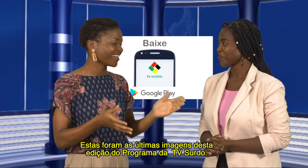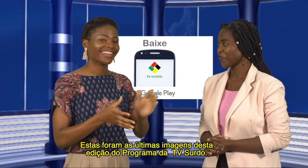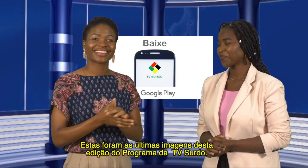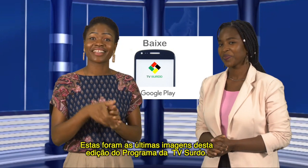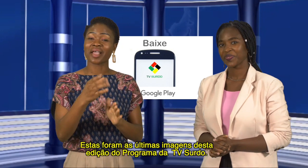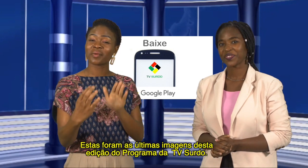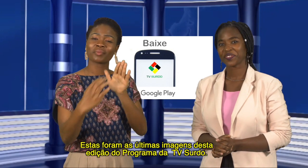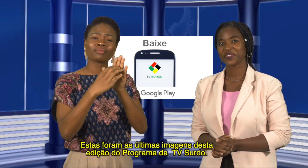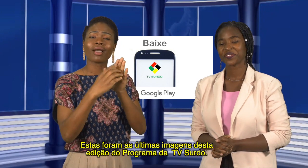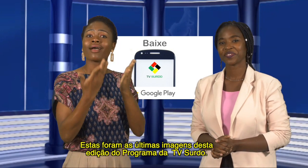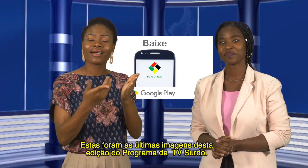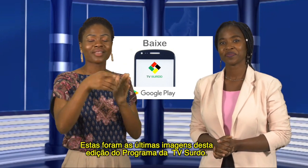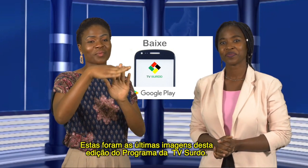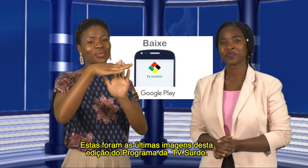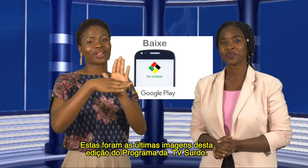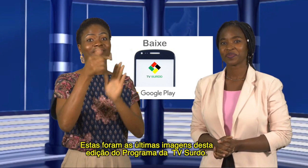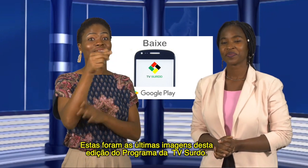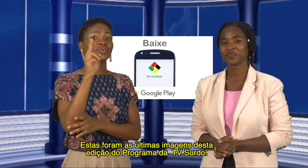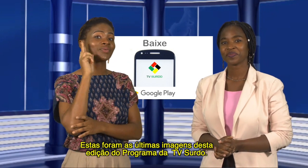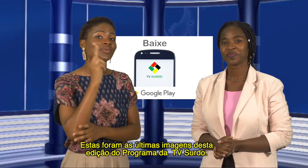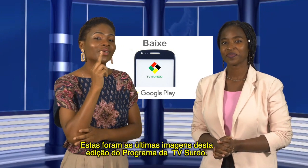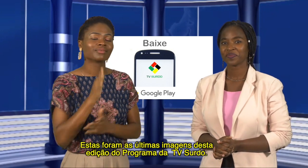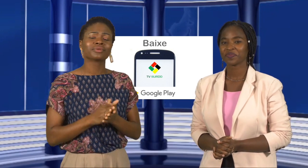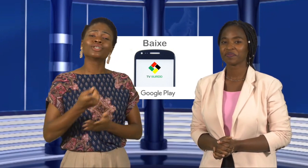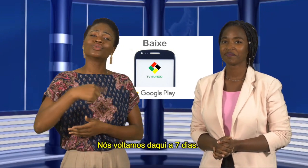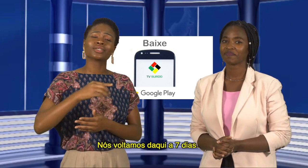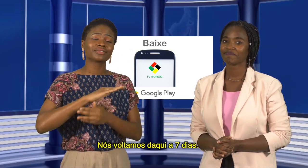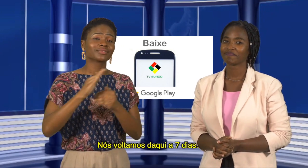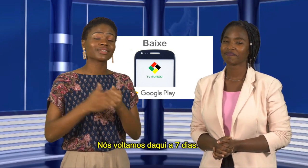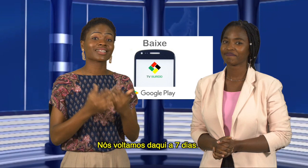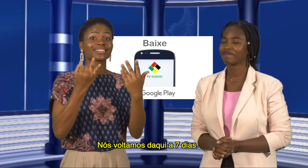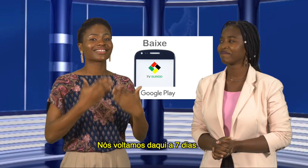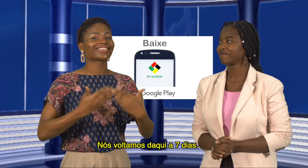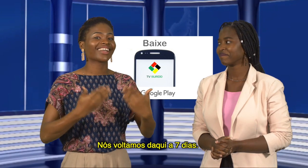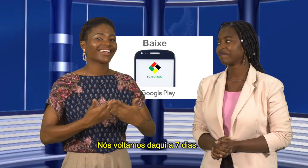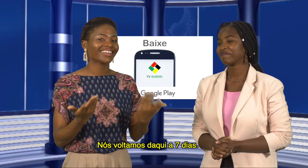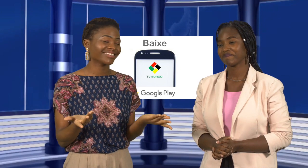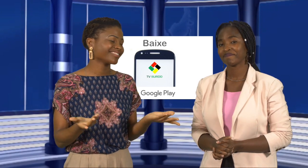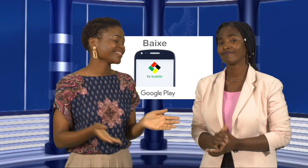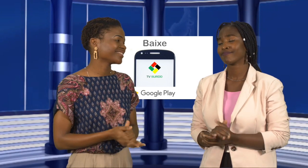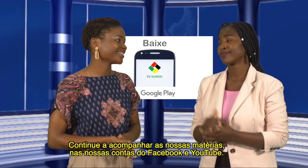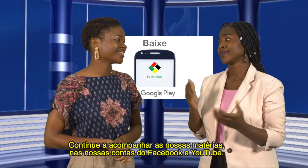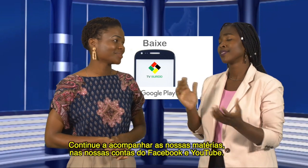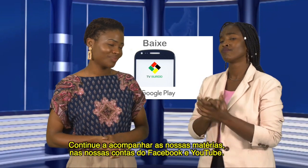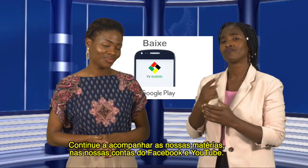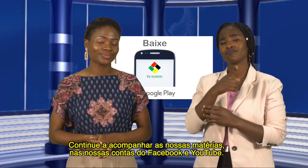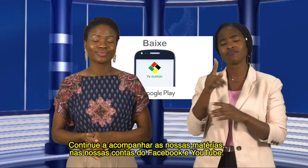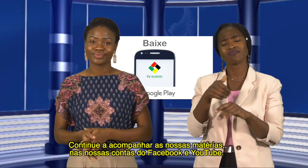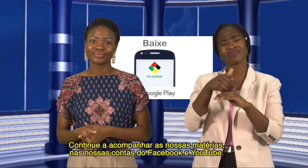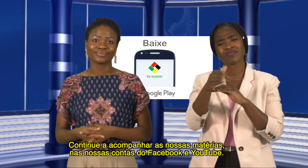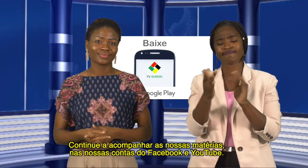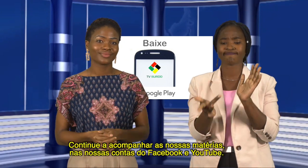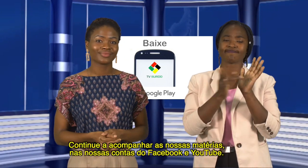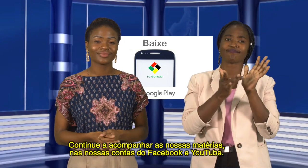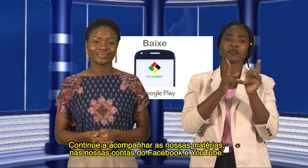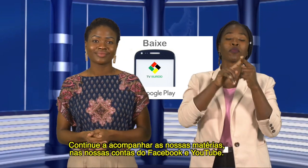Estas foram as últimas imagens desta edição do programa da TV Surdo. Nós voltamos daqui a sete dias. Continue a acompanhar as